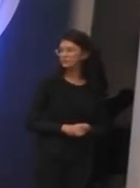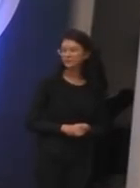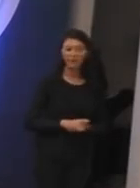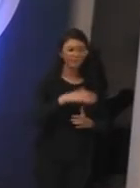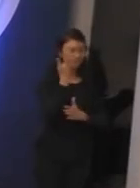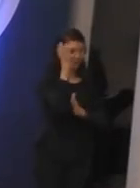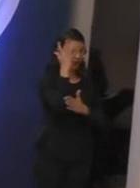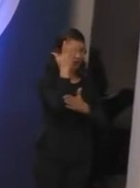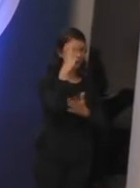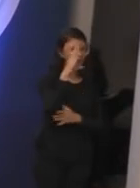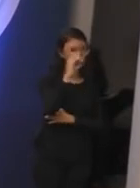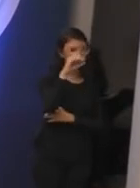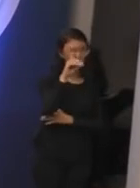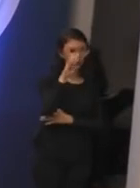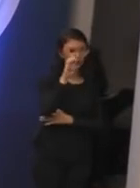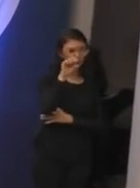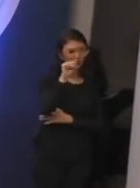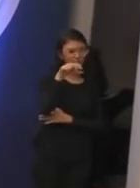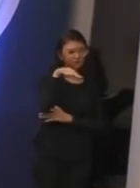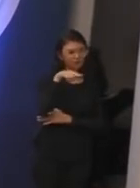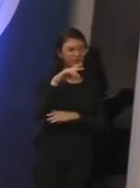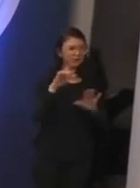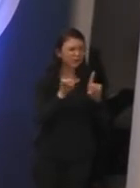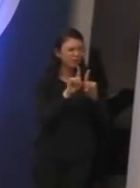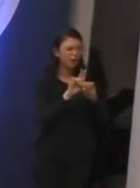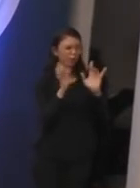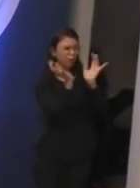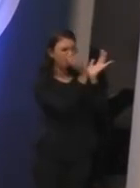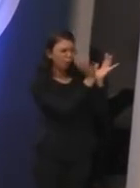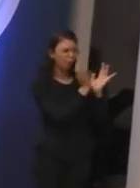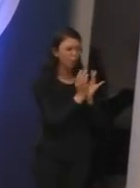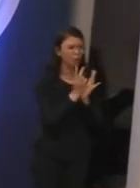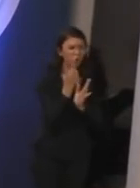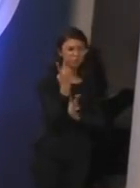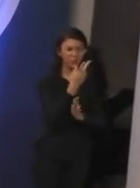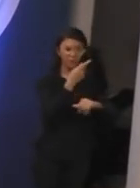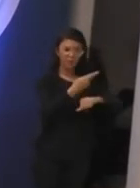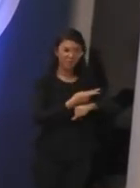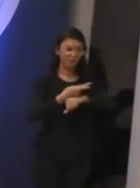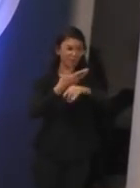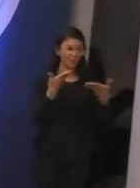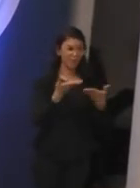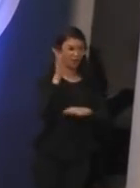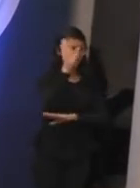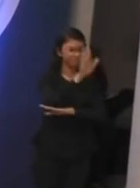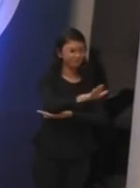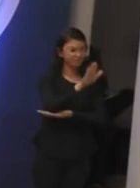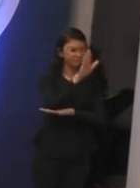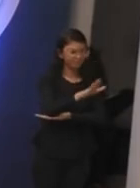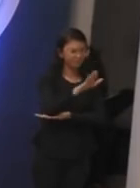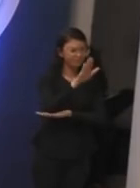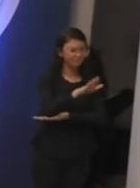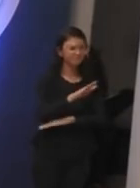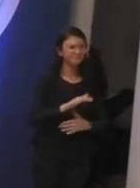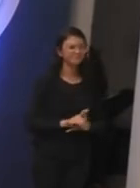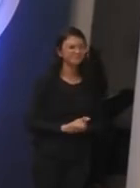Parabéns à Codesan, toda a equipe. Segunda premiação desta tarde para a Codesan.